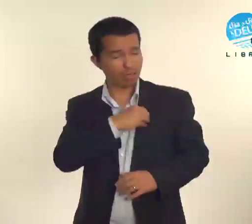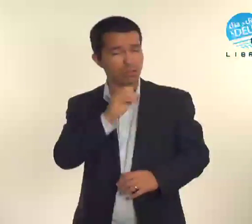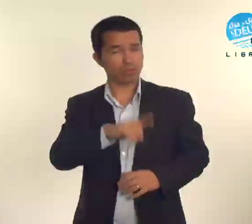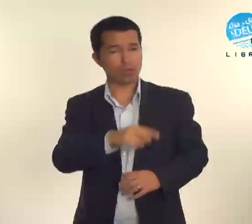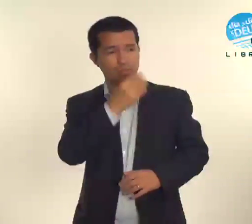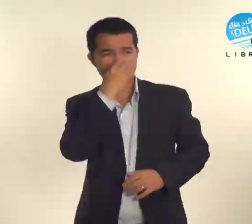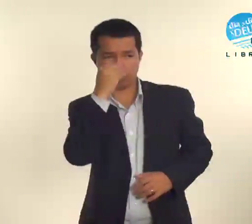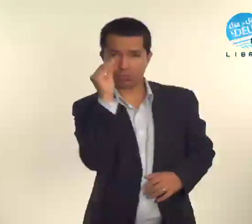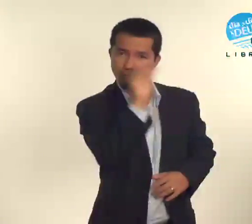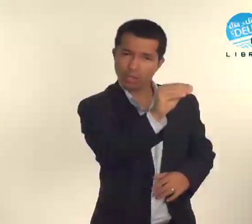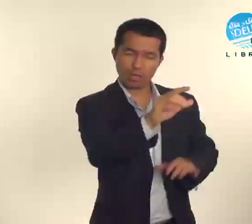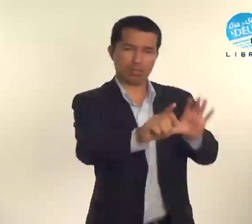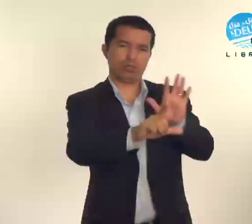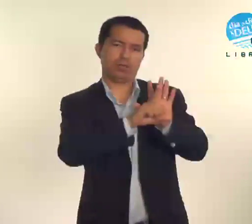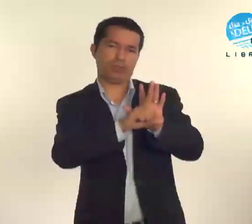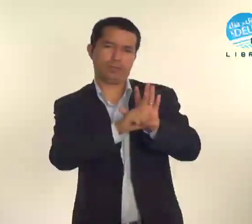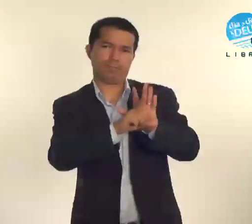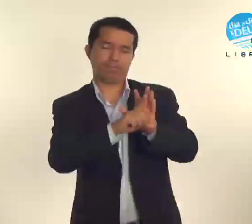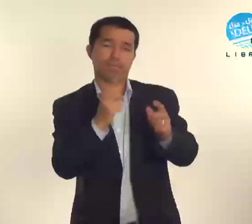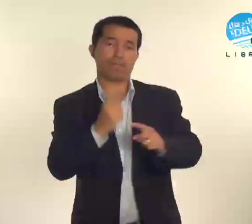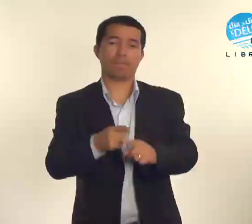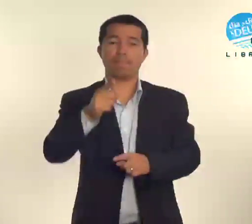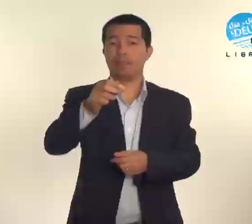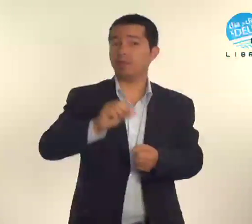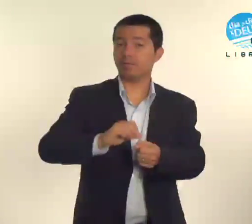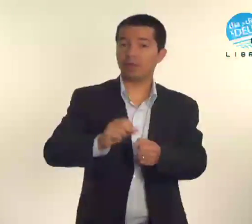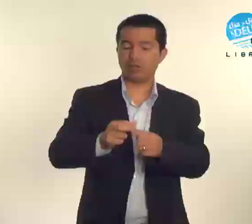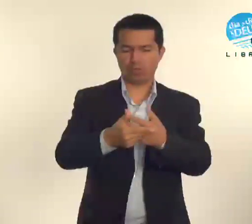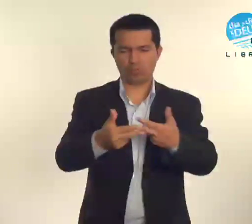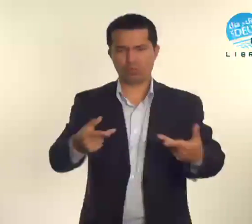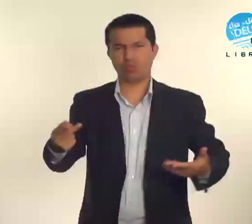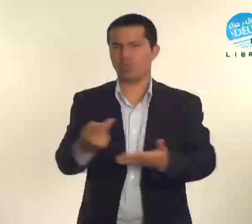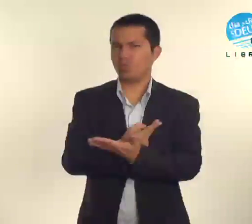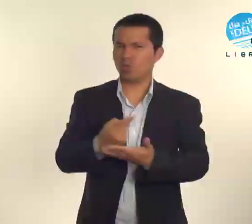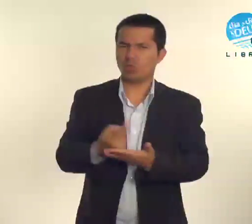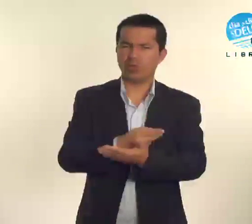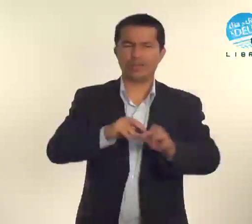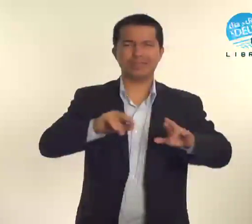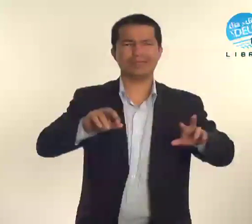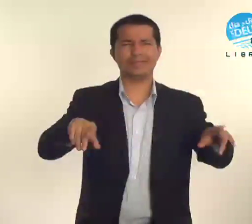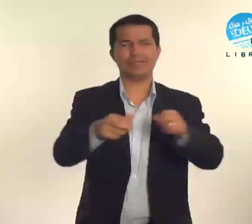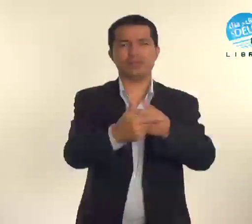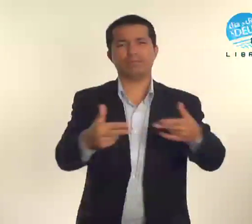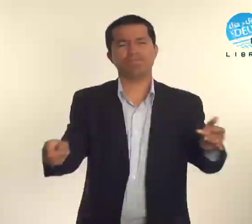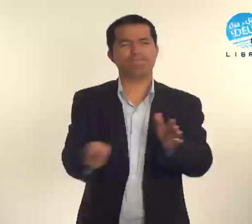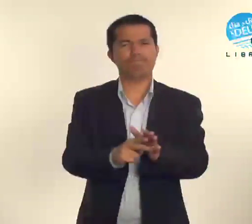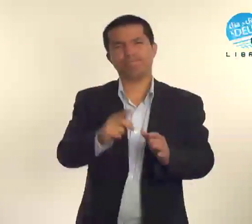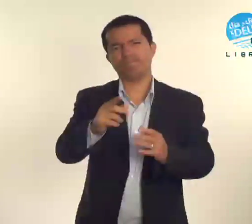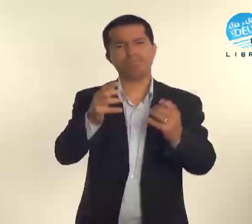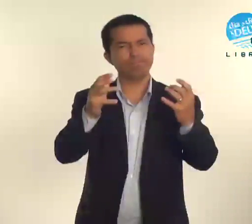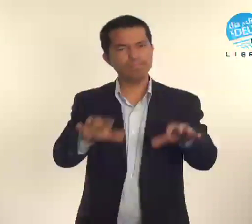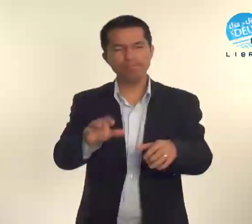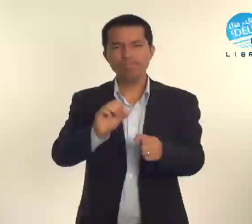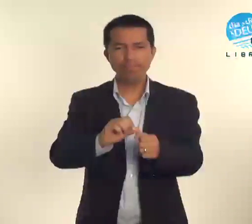quebro a lei, sei que fiz o que não devia fazer. Mas a anomia é mais forte. Eu